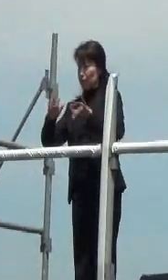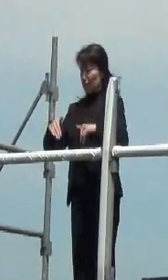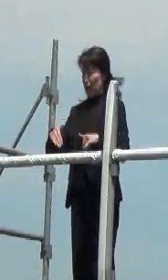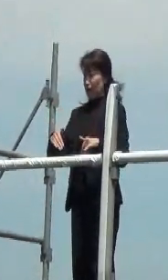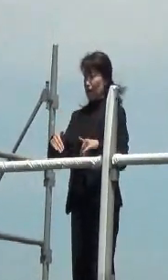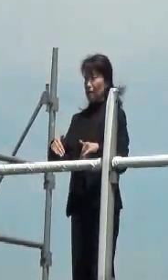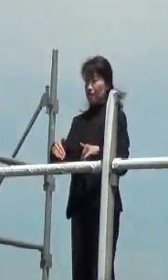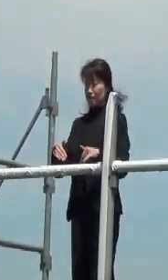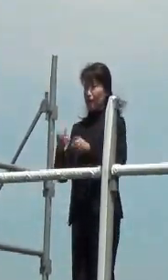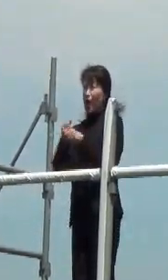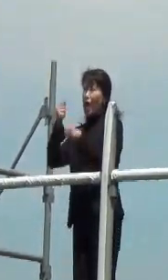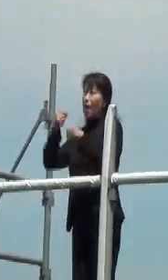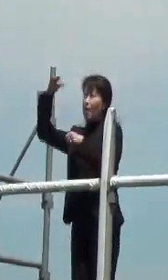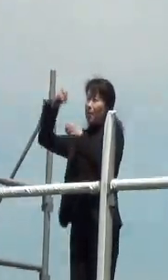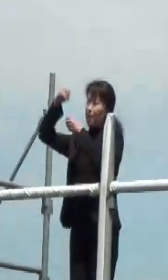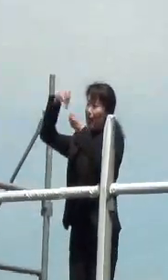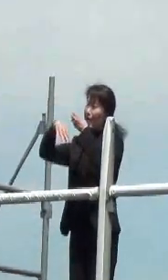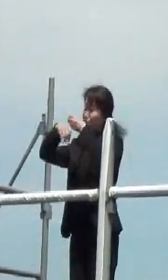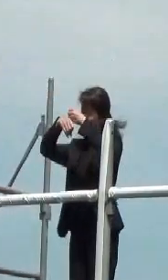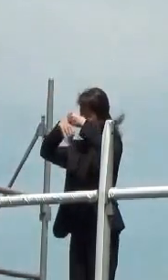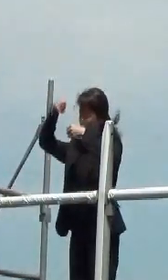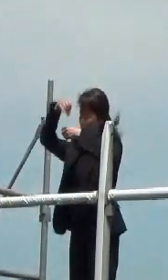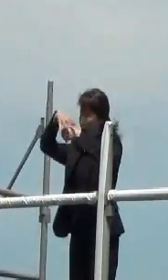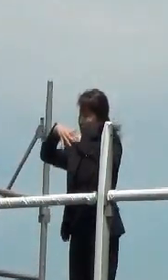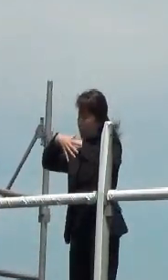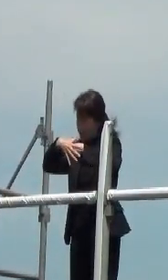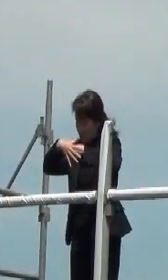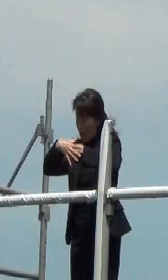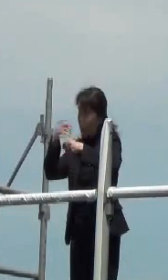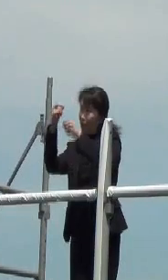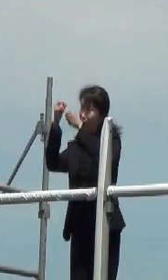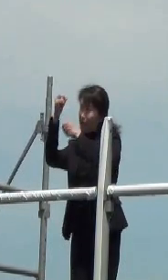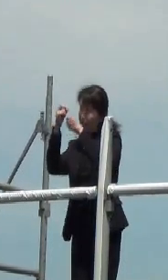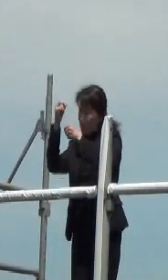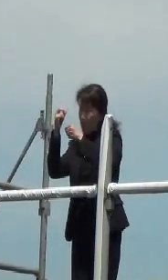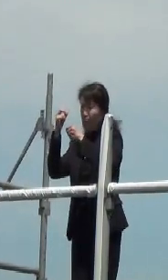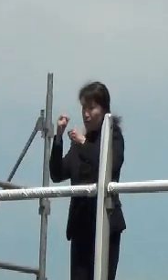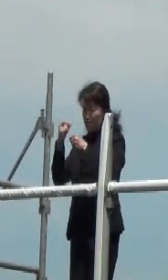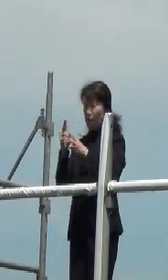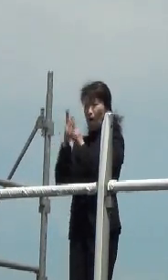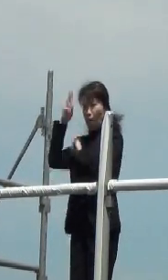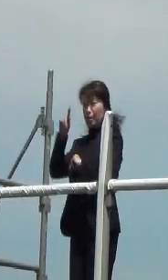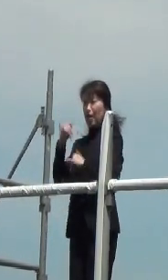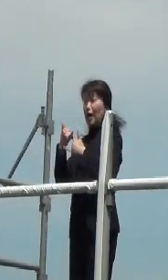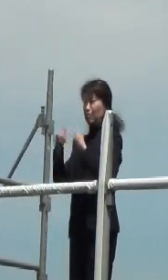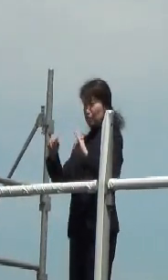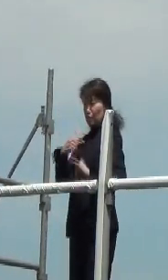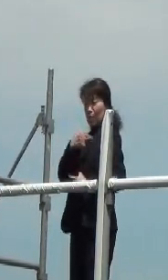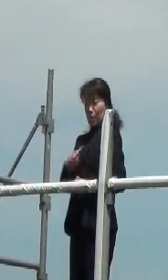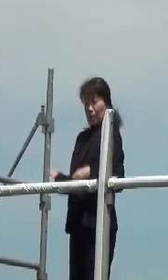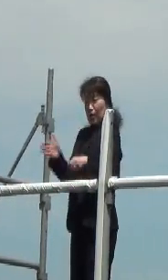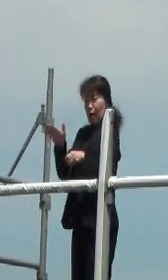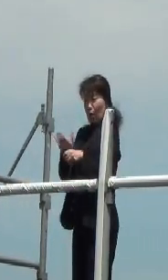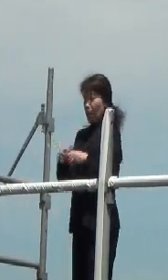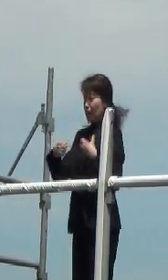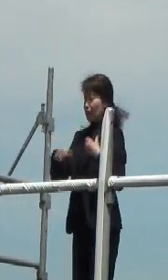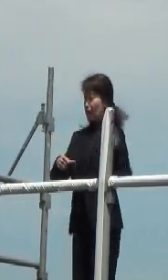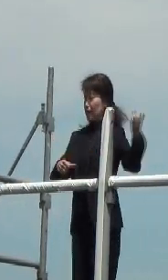はですね、なんとパラシュートの紐を使ってたという沖縄の方たちの心の叫びの楽器です。今この